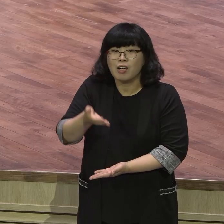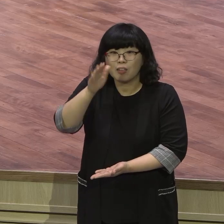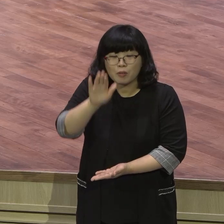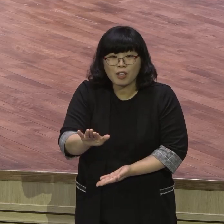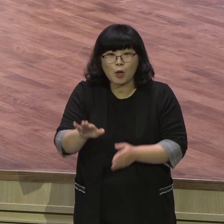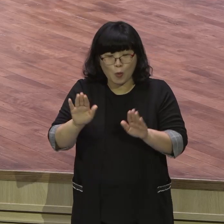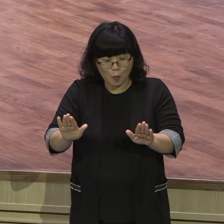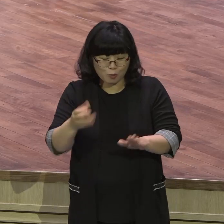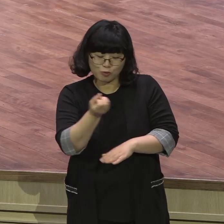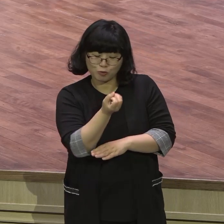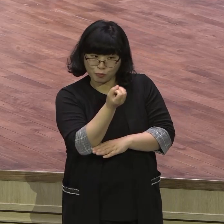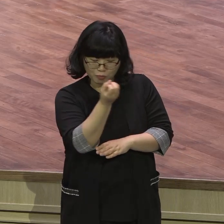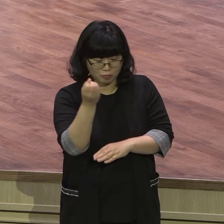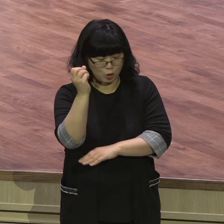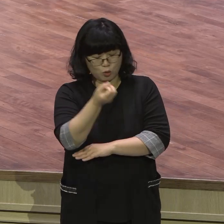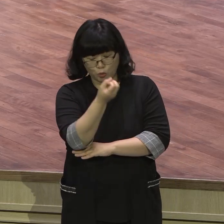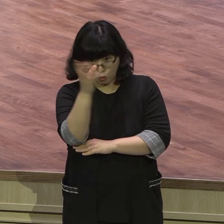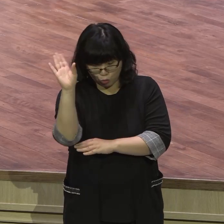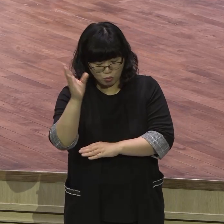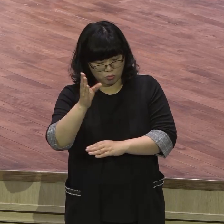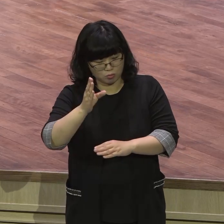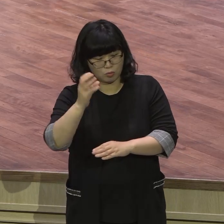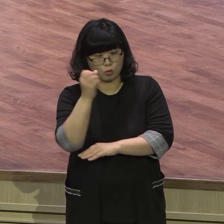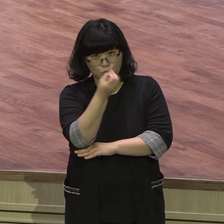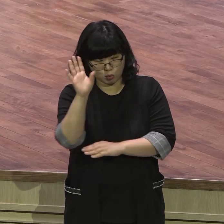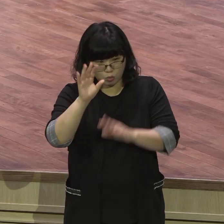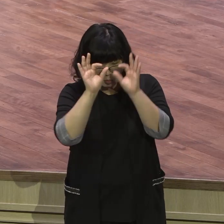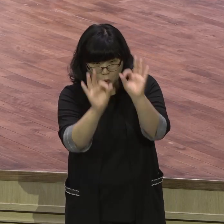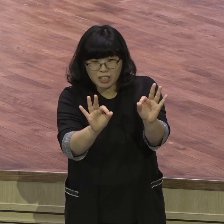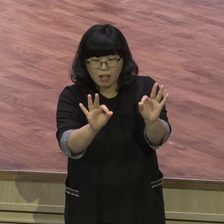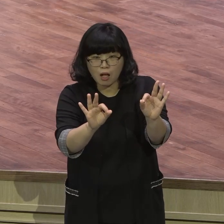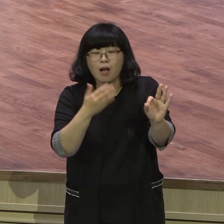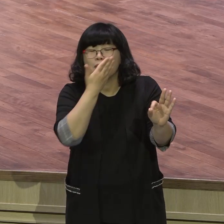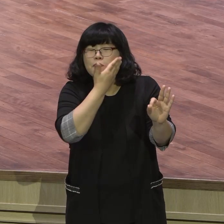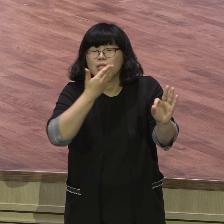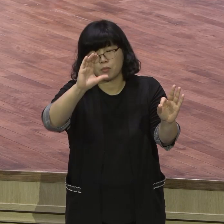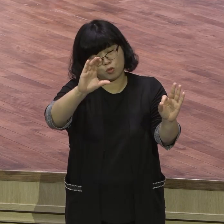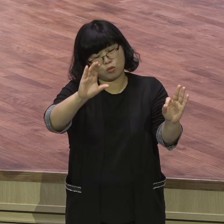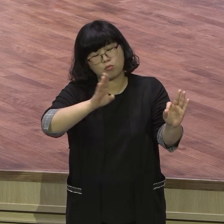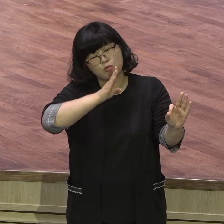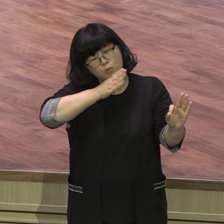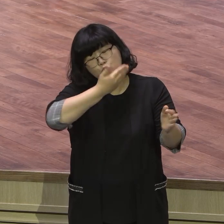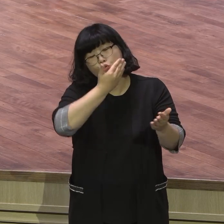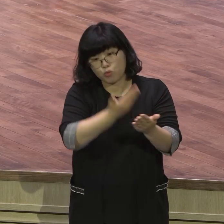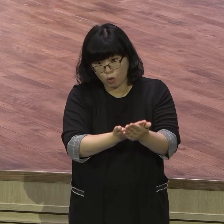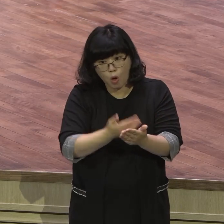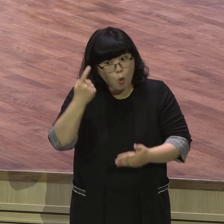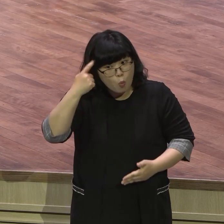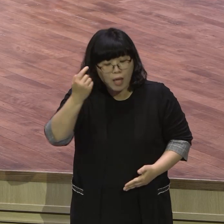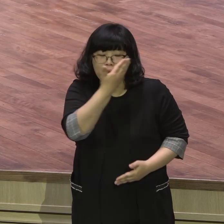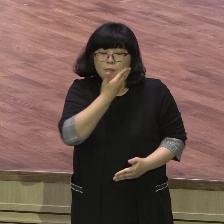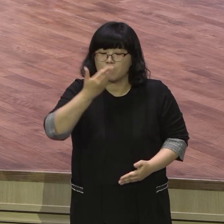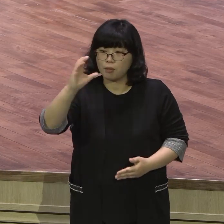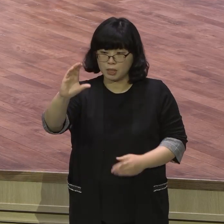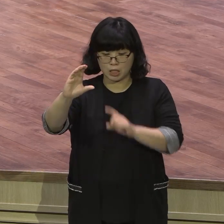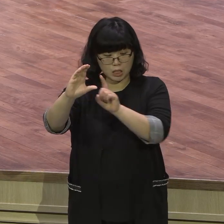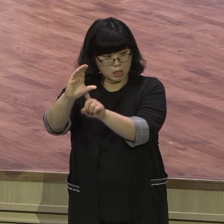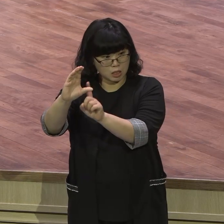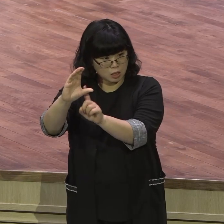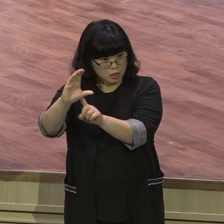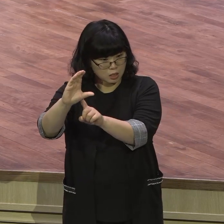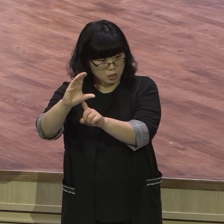참 나쁜 병을 만드는데 이걸 죽이는 것이 비타민C요 우리 몸에 비타민C가 유일한 생성이 안 돼